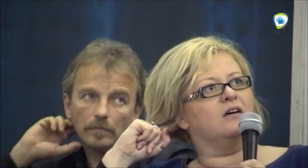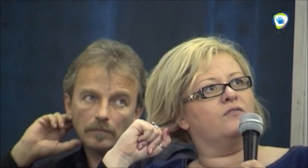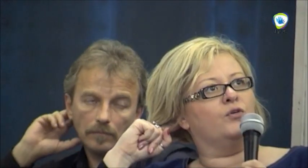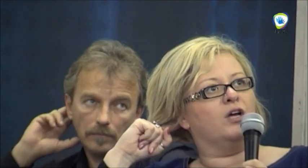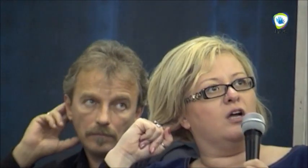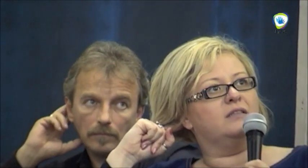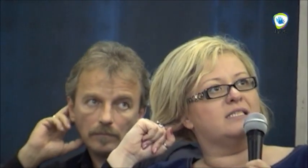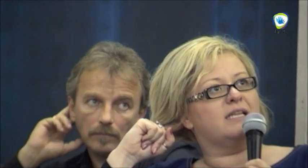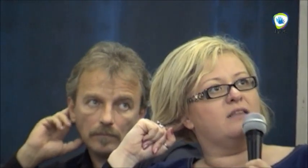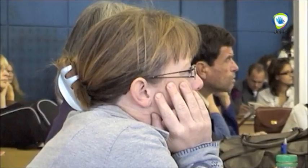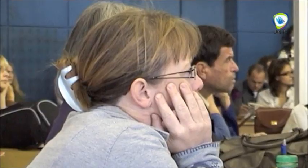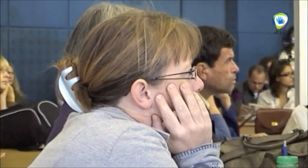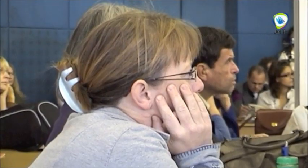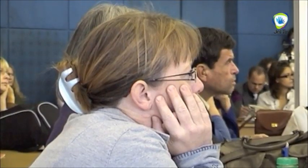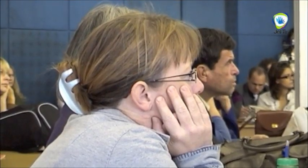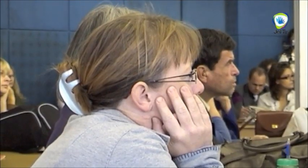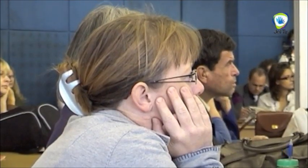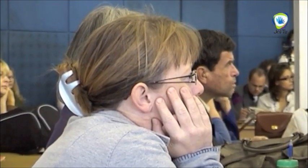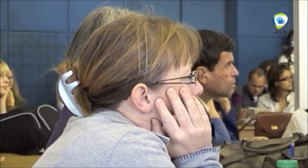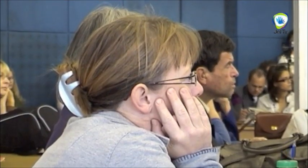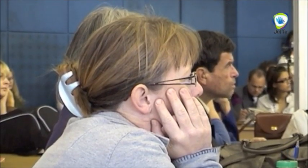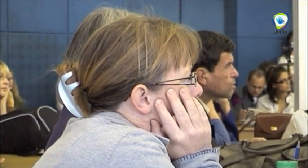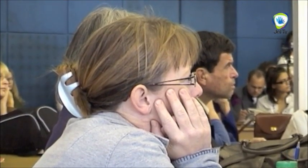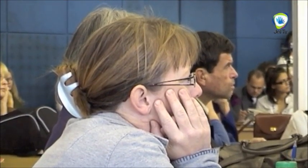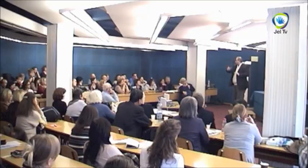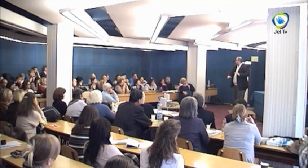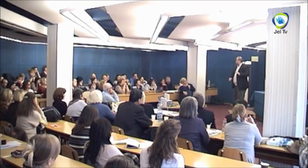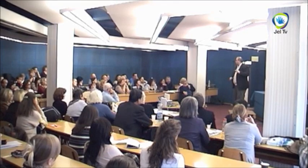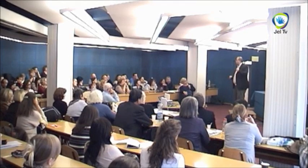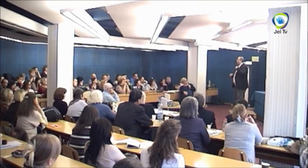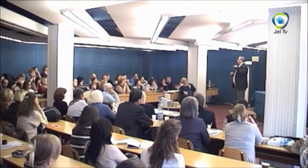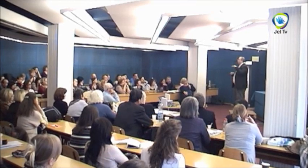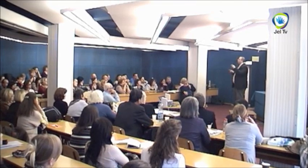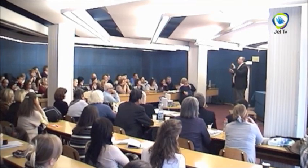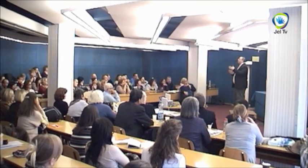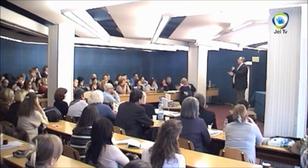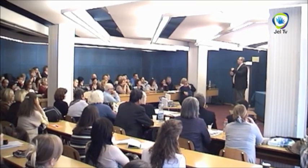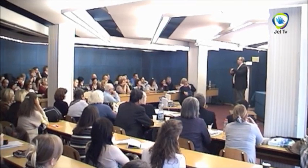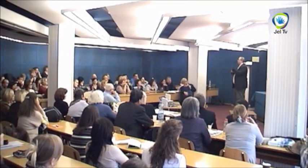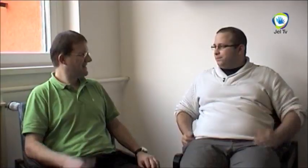fonalat, hiszen egy részben... Tehát, hogyha a második oszlopot